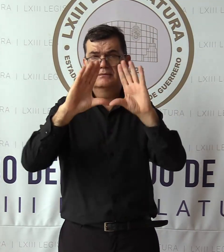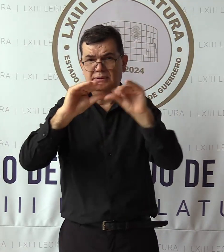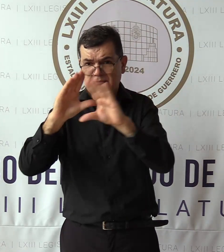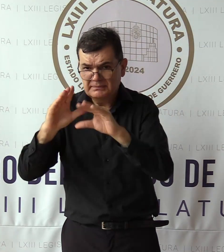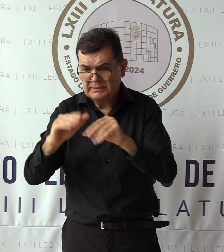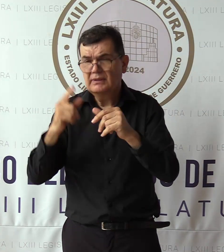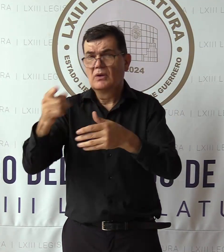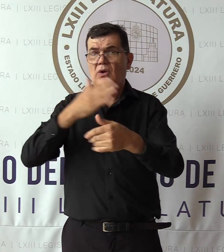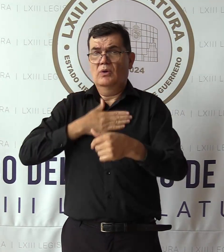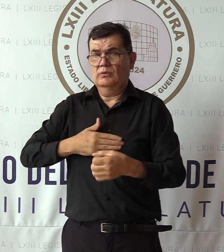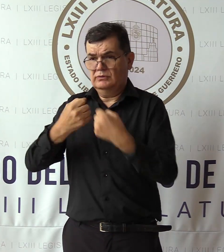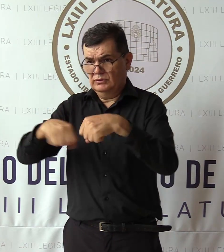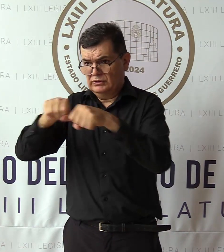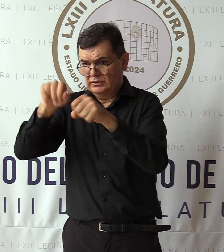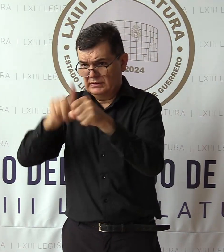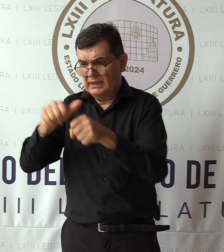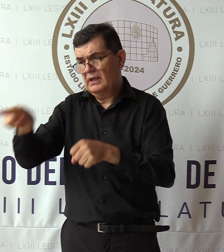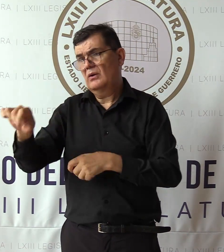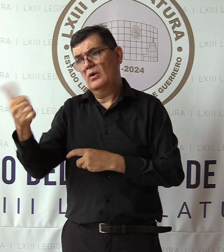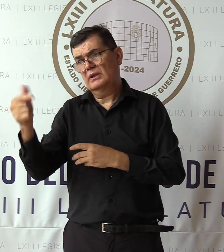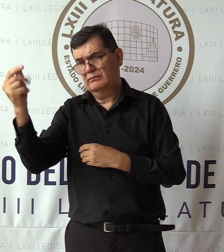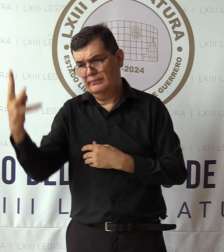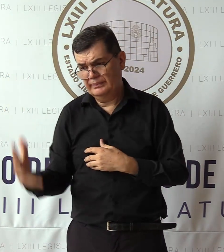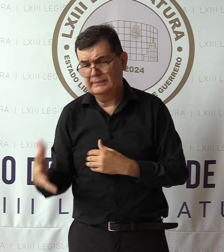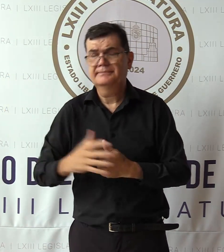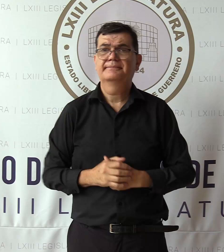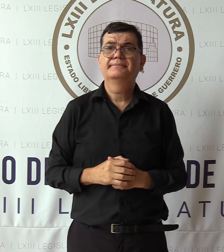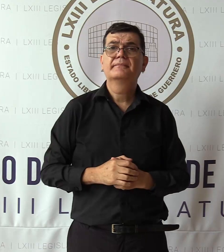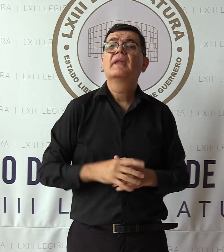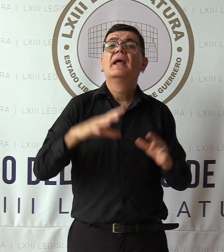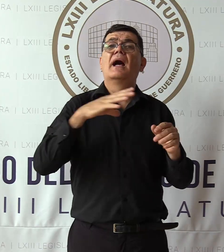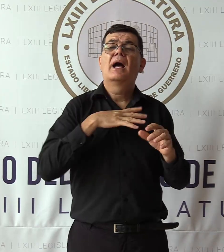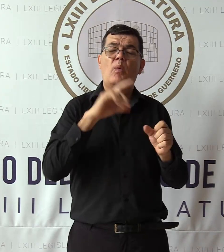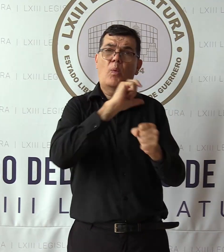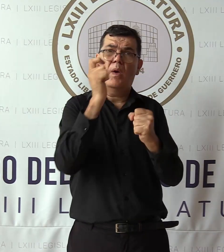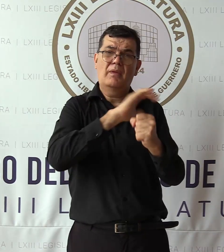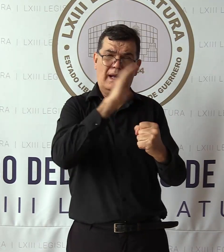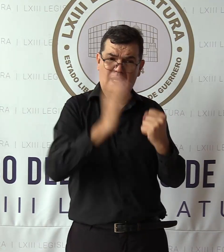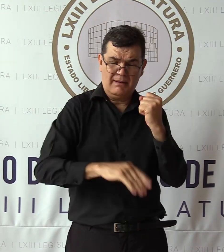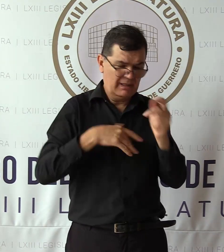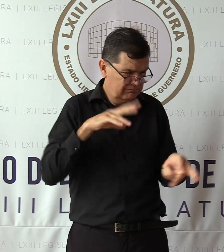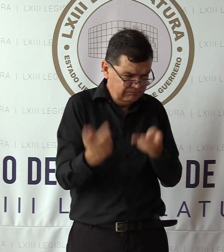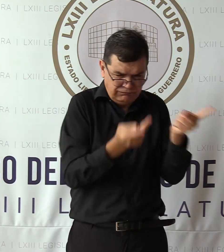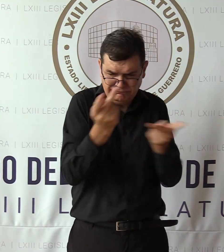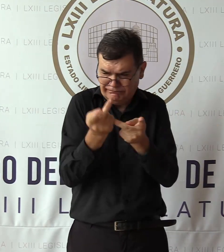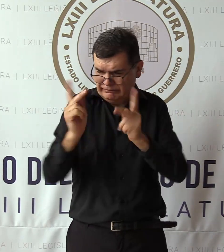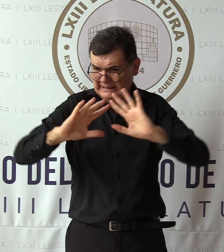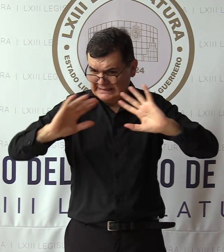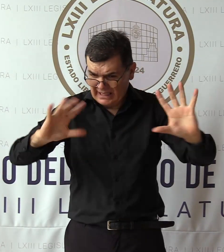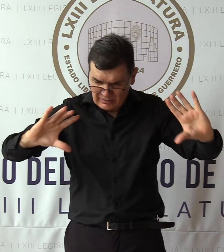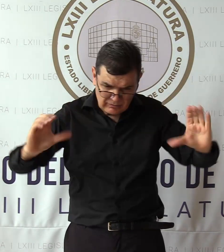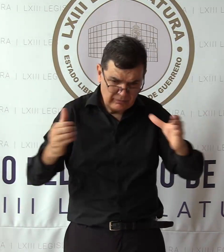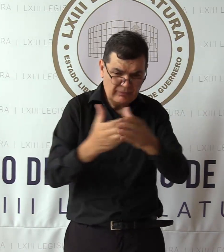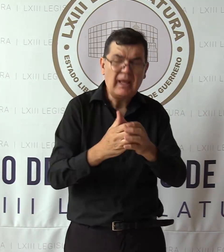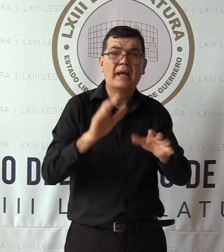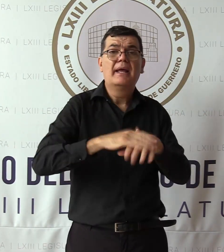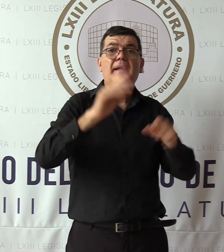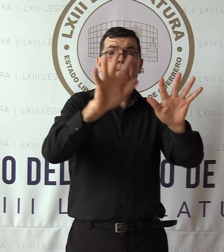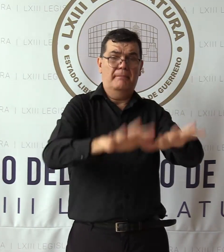justicia social y otras. Después de concluido el proceso de consulta, se realizó el Parlamento de las Personas con